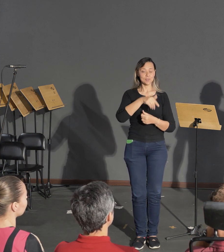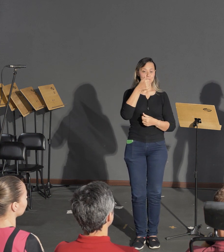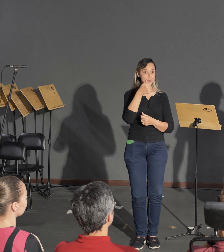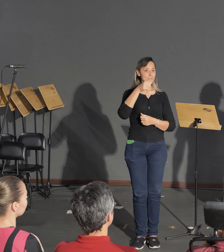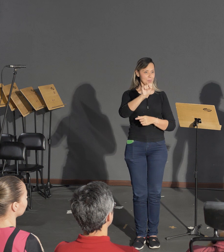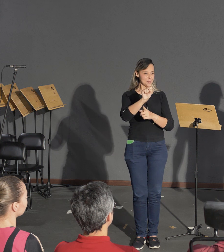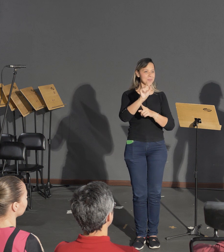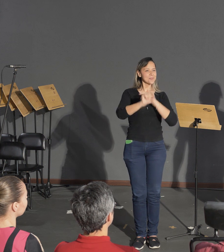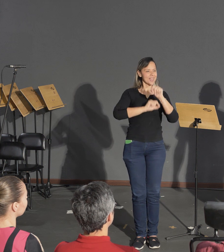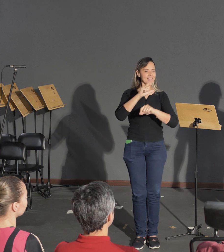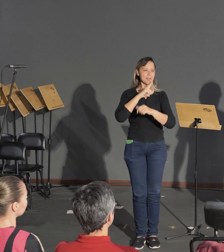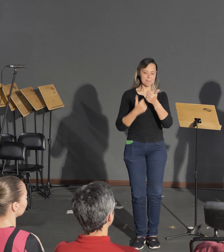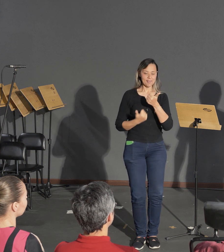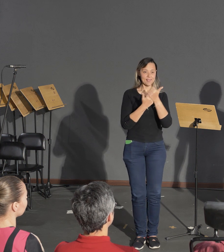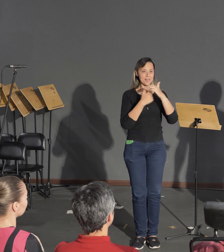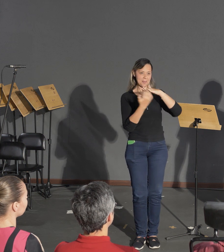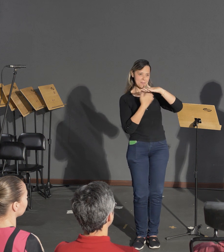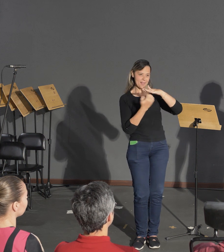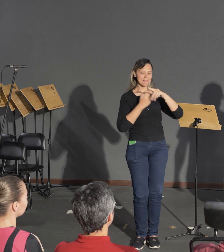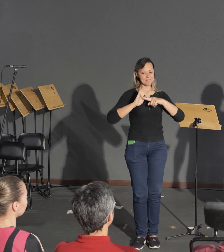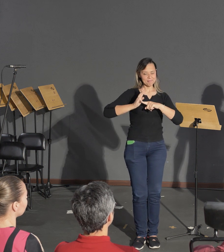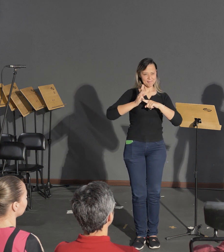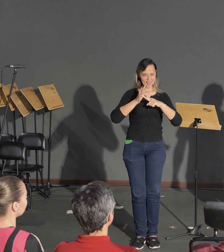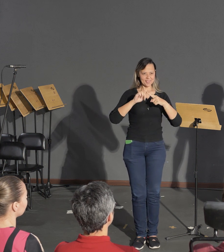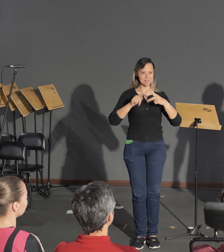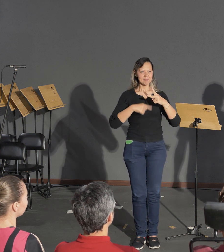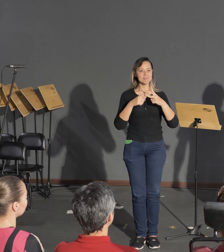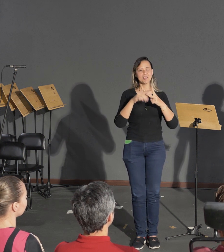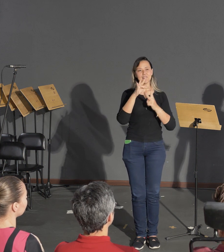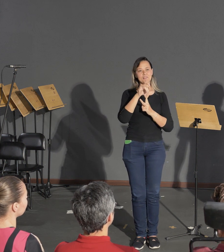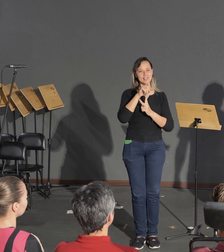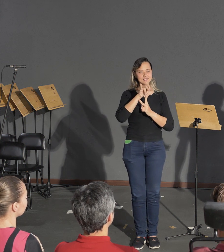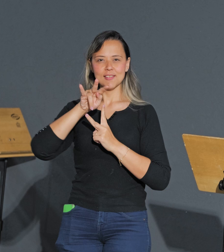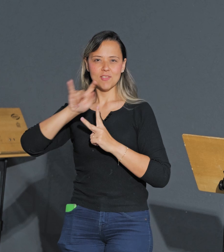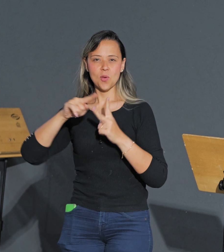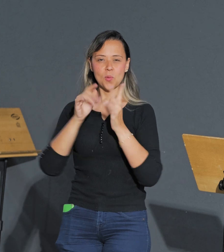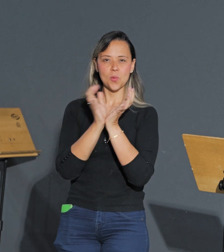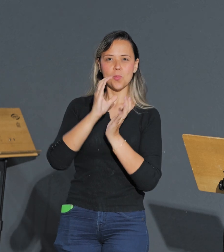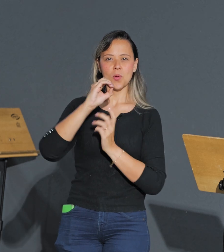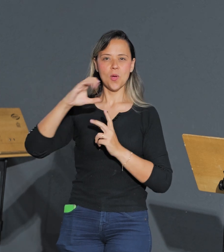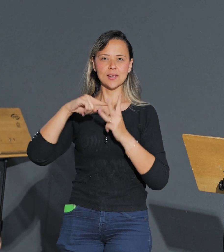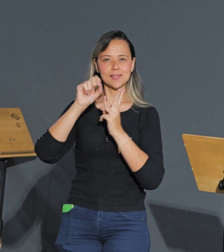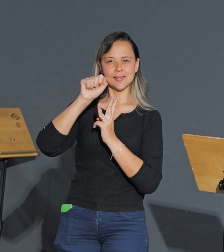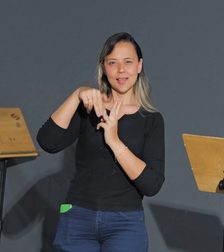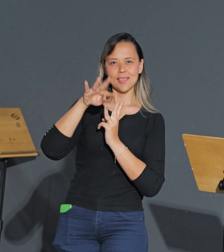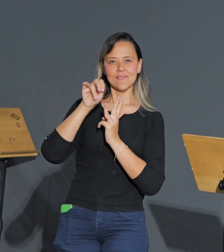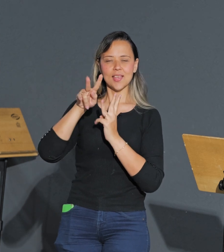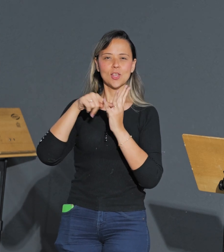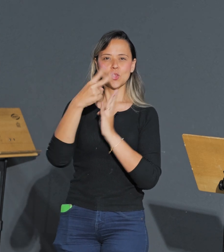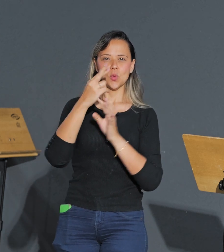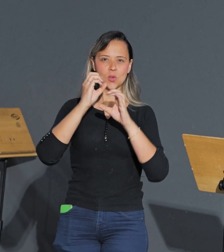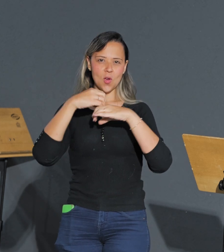18 conta com o patrocínio das empresas VEG, Flexível, Grupo Coque, Santi Invest,